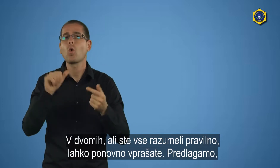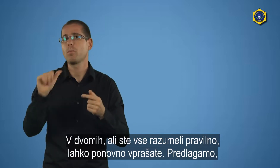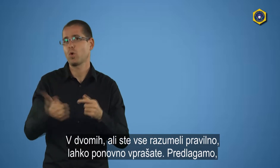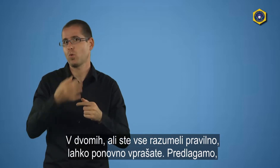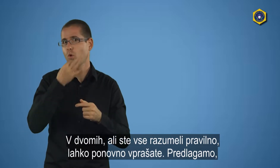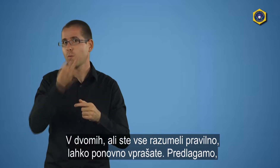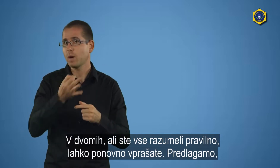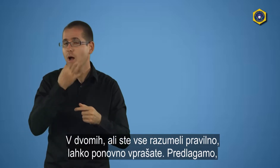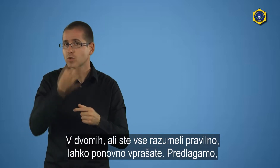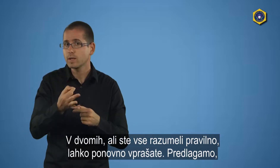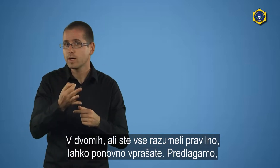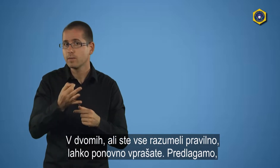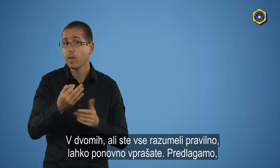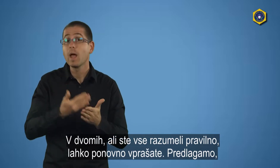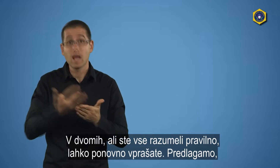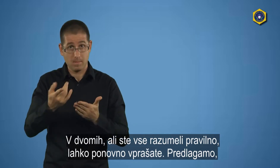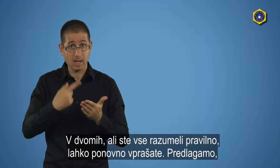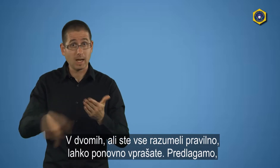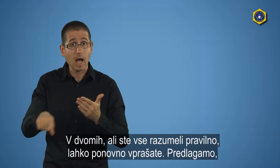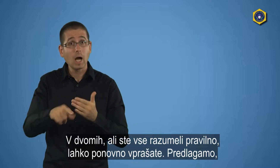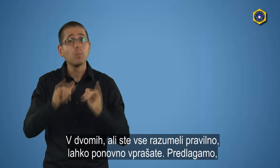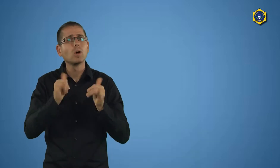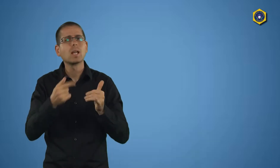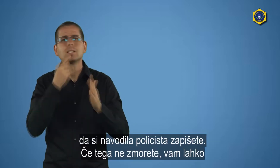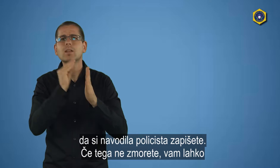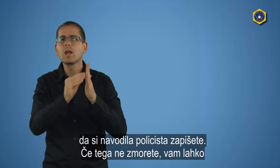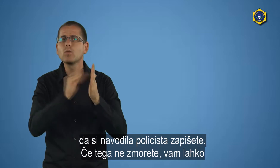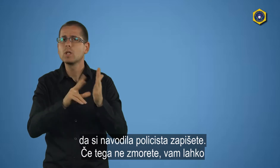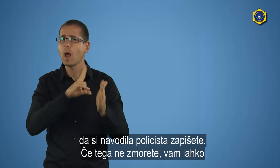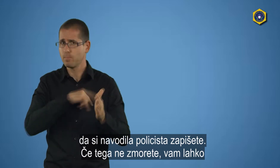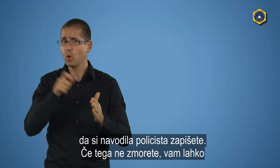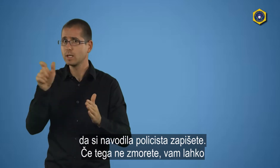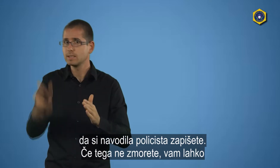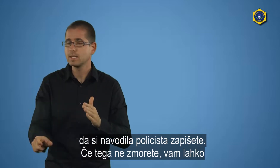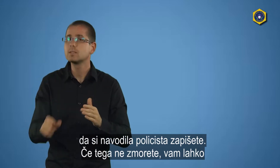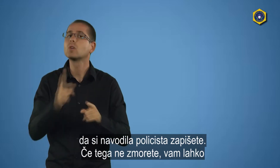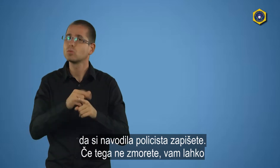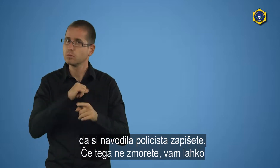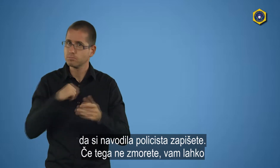lahko ponovno vprašate. Predlagamo, da si navodila policista zapišete.